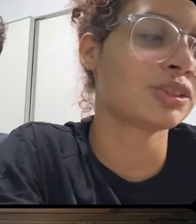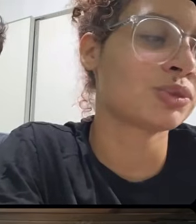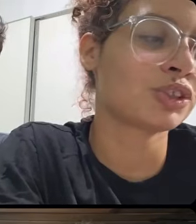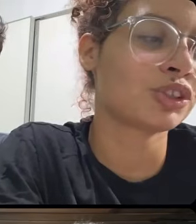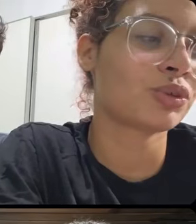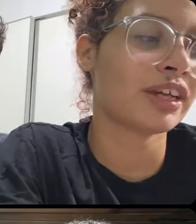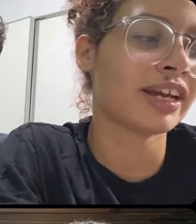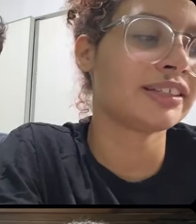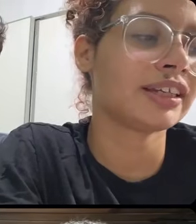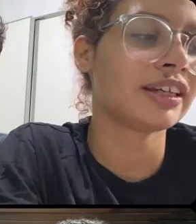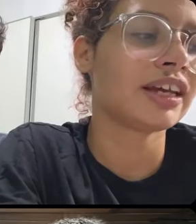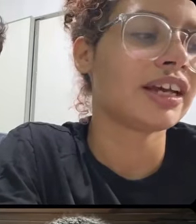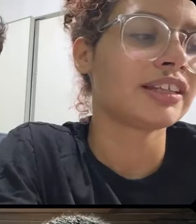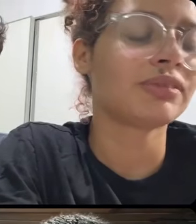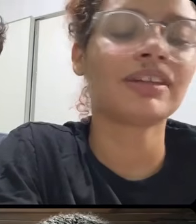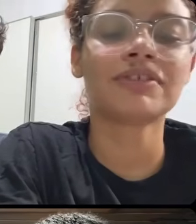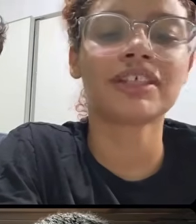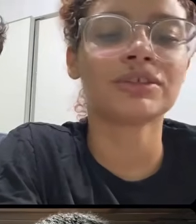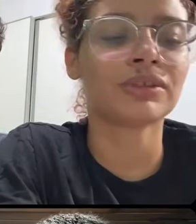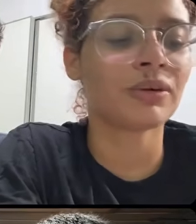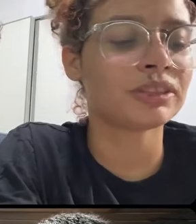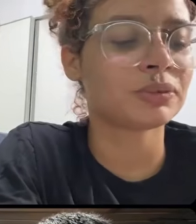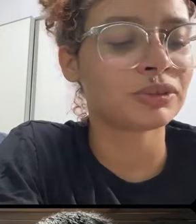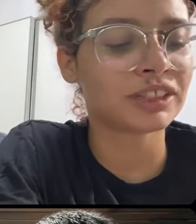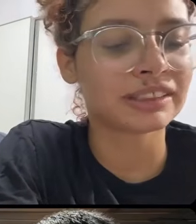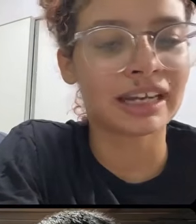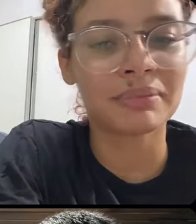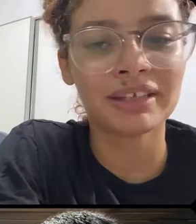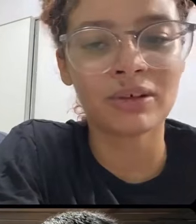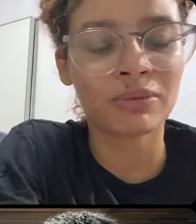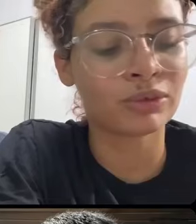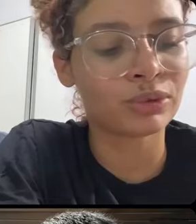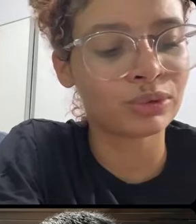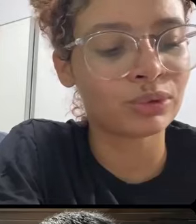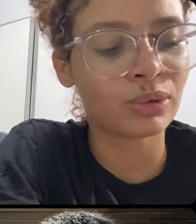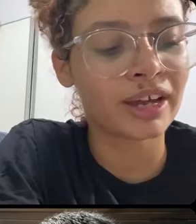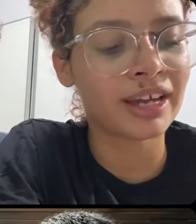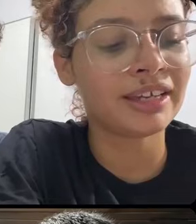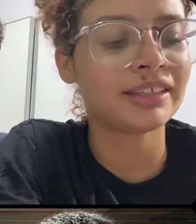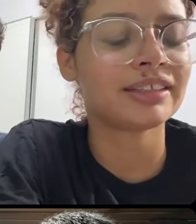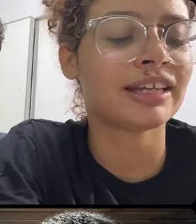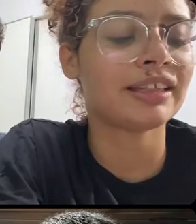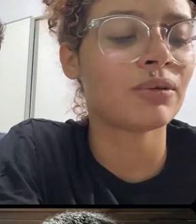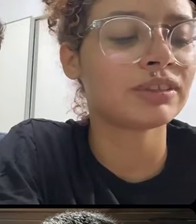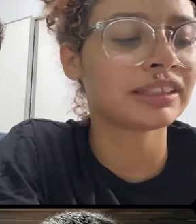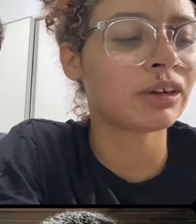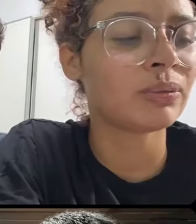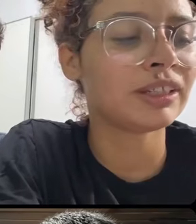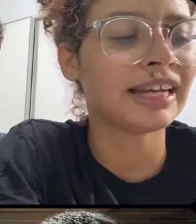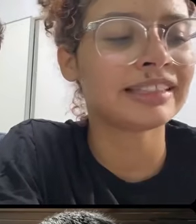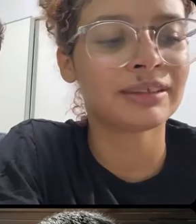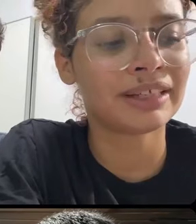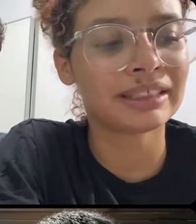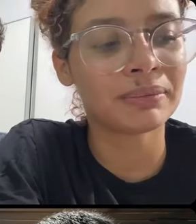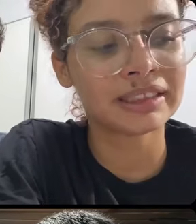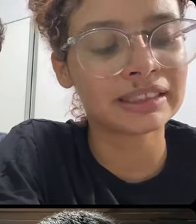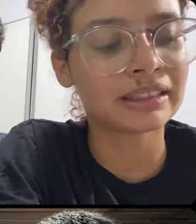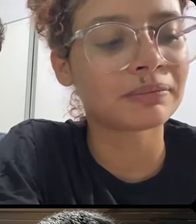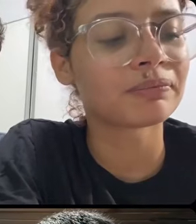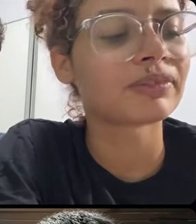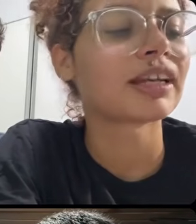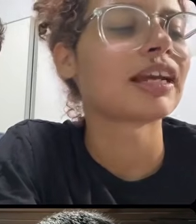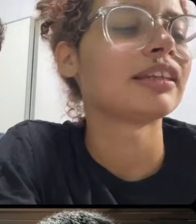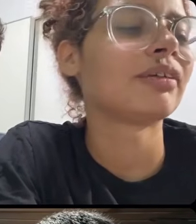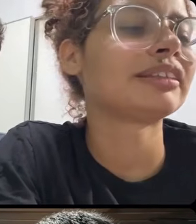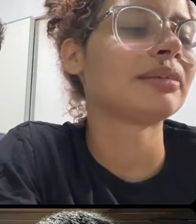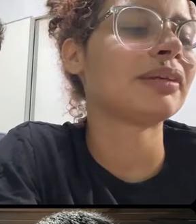é diferente, as pessoas já te conhecem. Tendo deficiência ou não, as pessoas já sabem como tu é e etc. E quando você está em comunidade, não é sempre